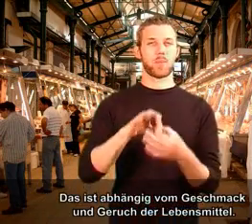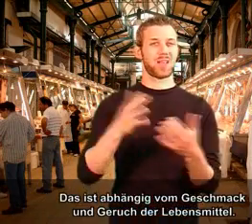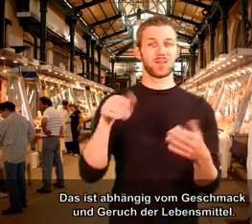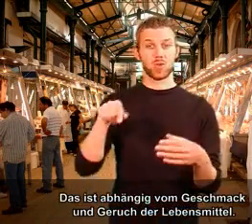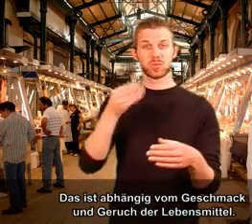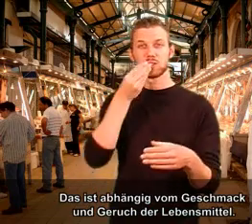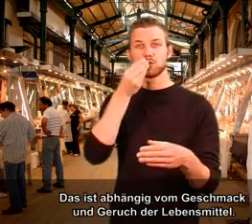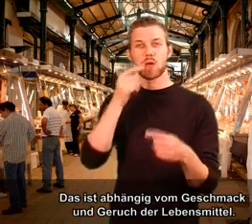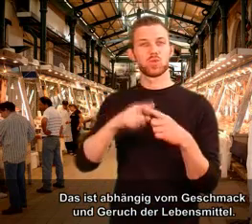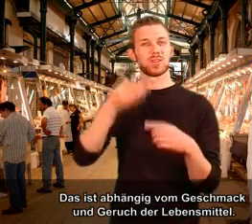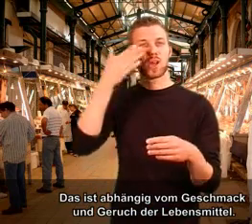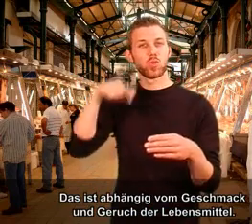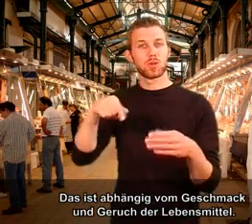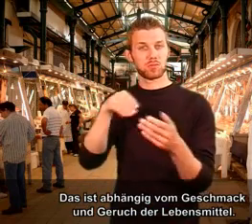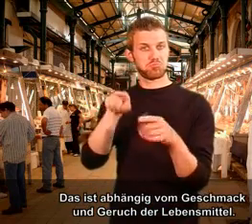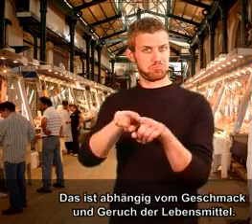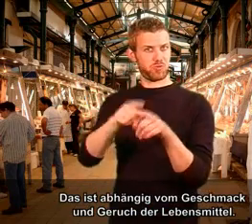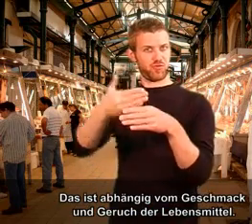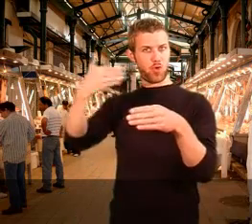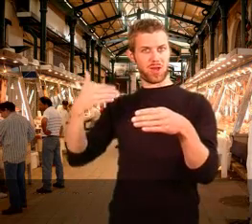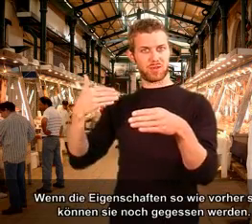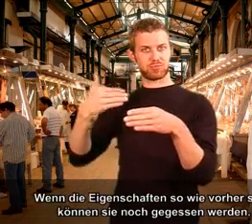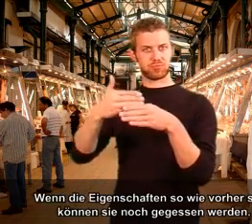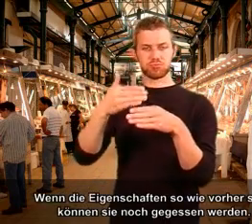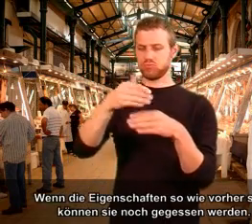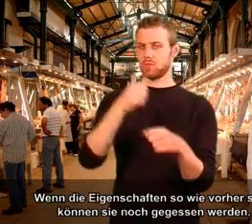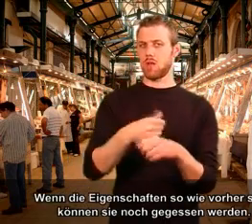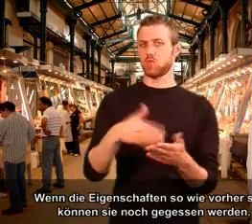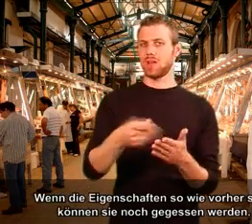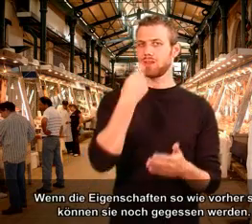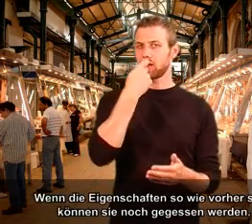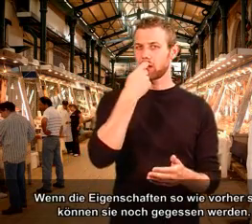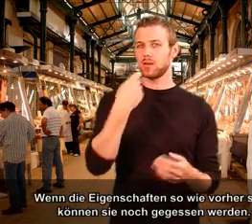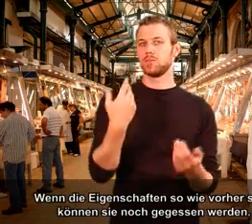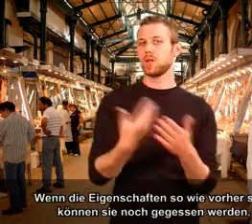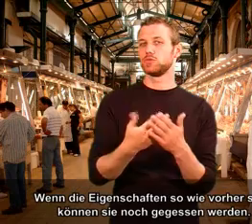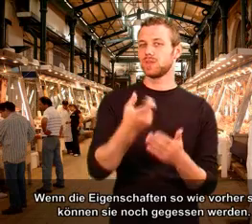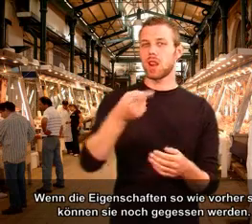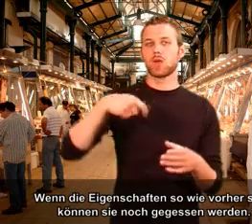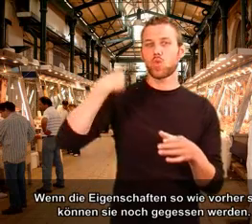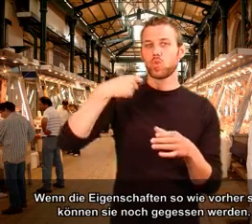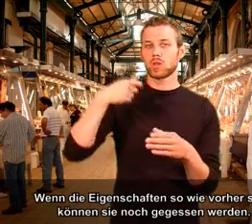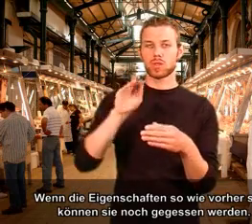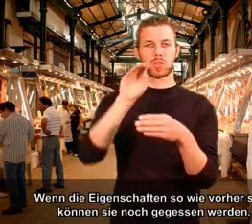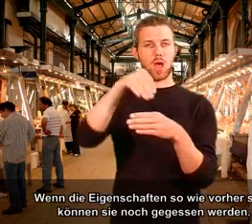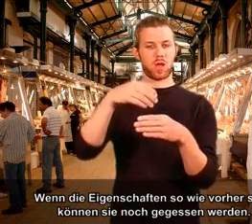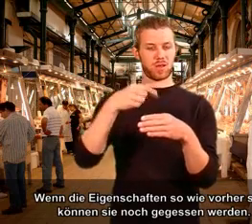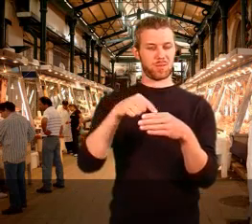Das ist abhängig vom Geschmack und Geruch der Lebensmittel. Wenn die Eigenschaften so wie vorher sind, können sie noch gegessen werden.